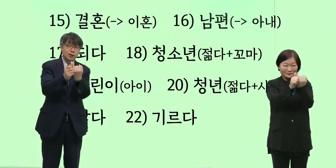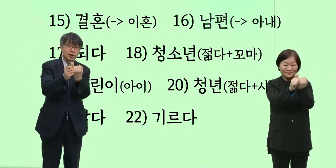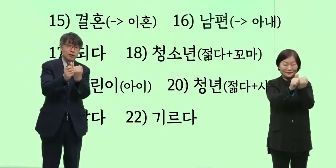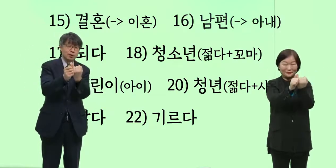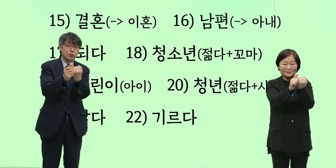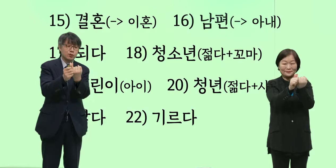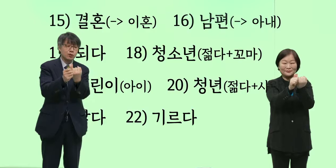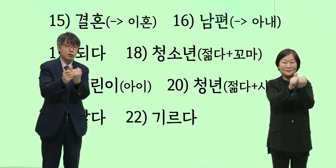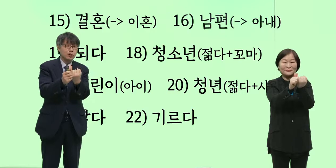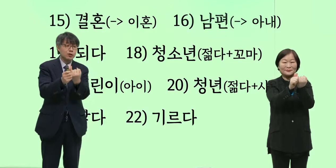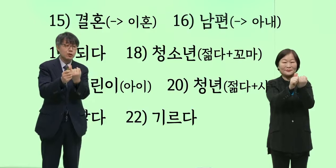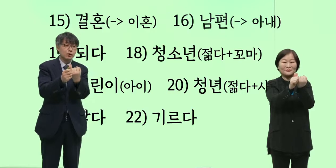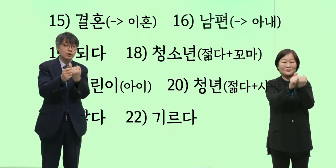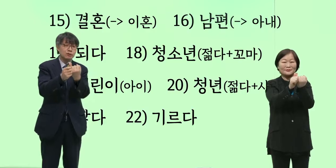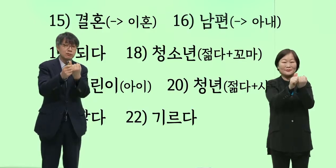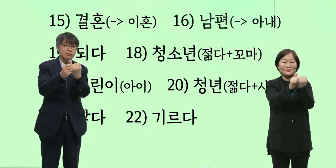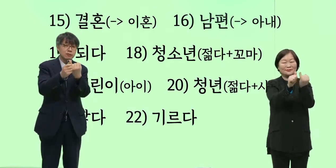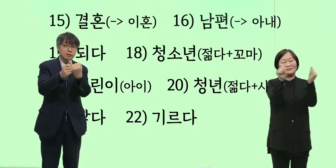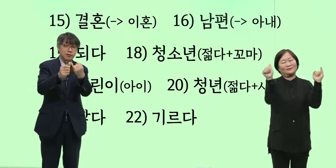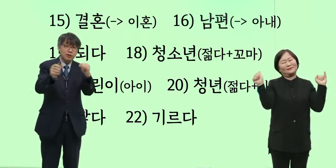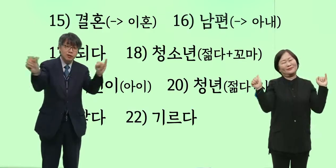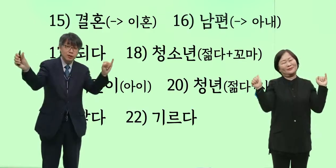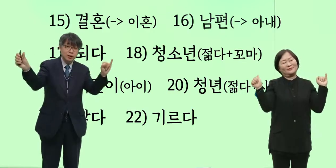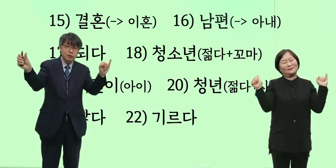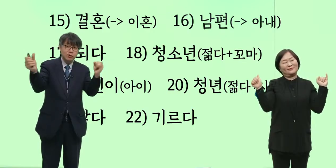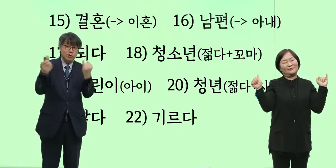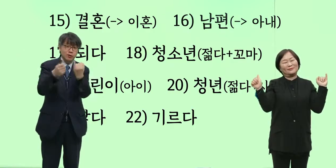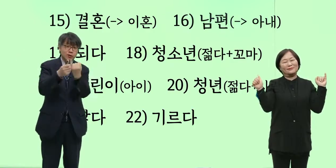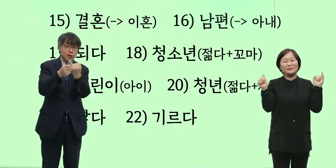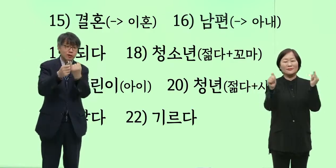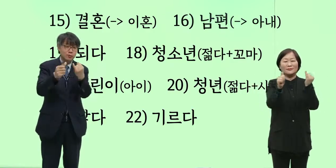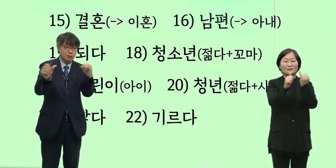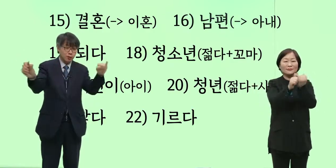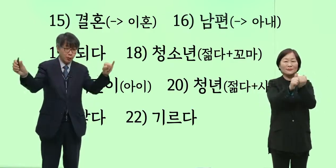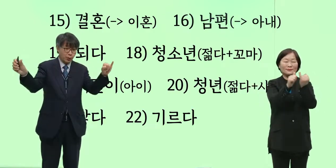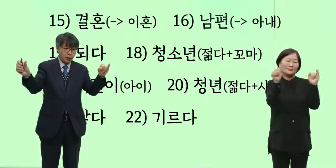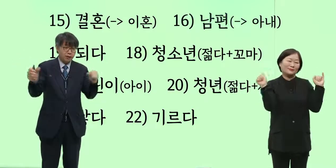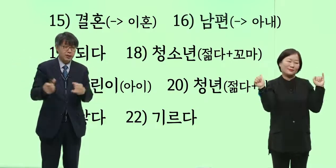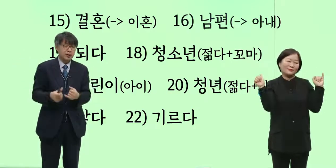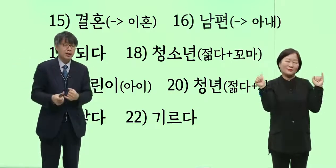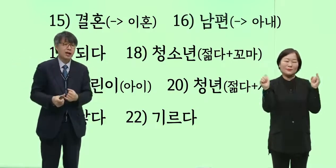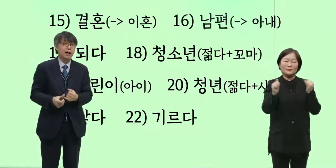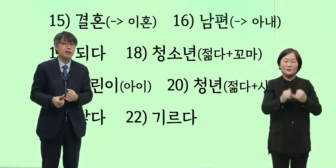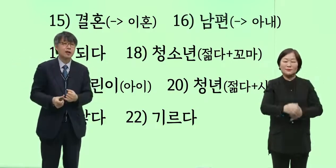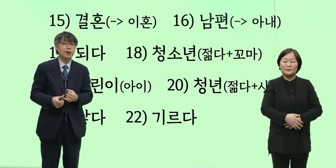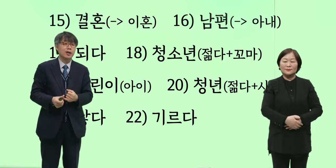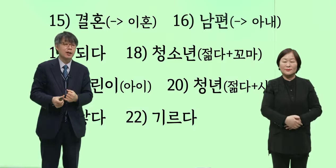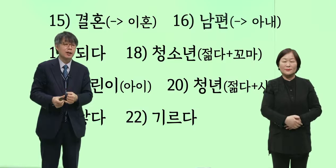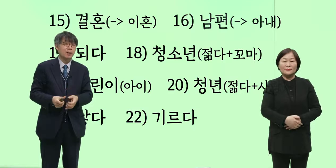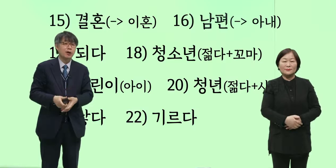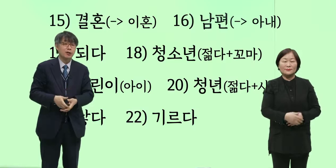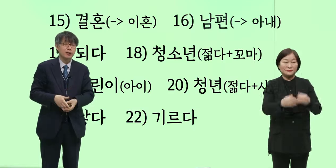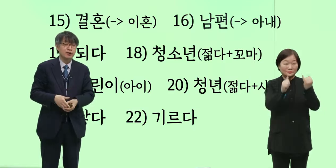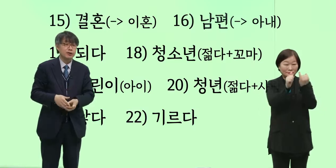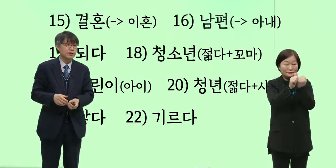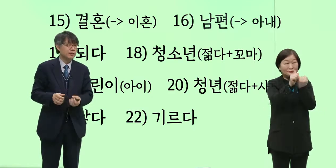만나면 결혼이죠. 이혼은 헤어지면 되겠죠. 헤어지면 이혼. 자, 그다음에 남편.